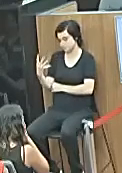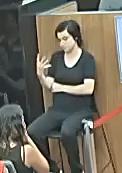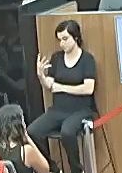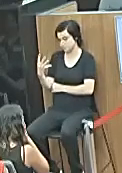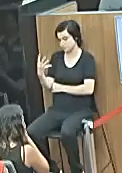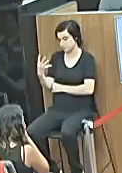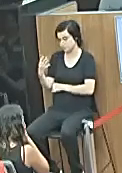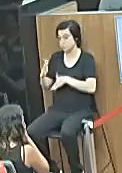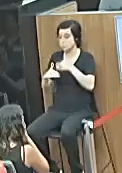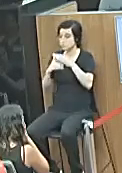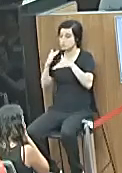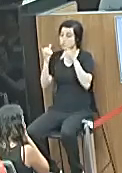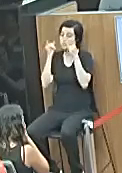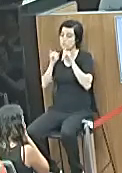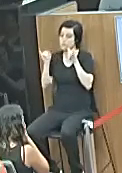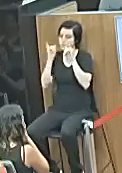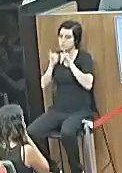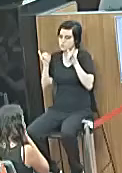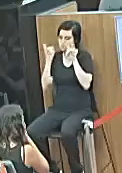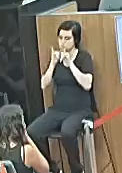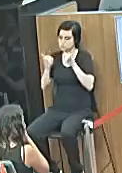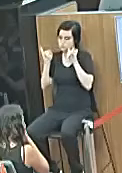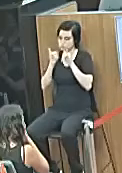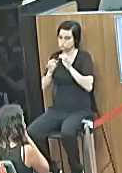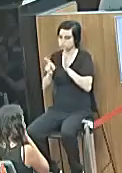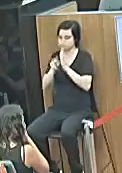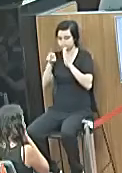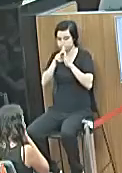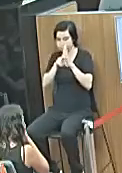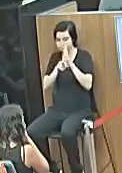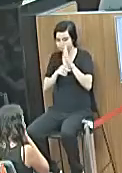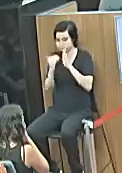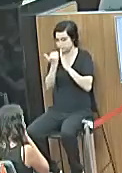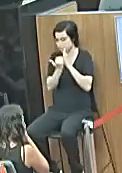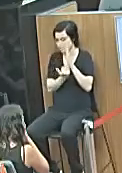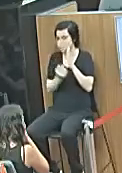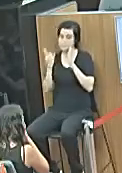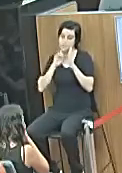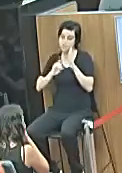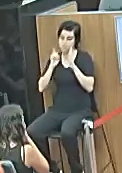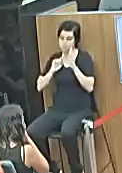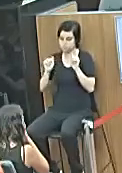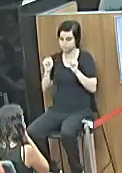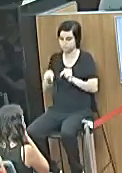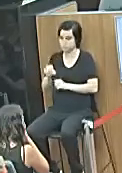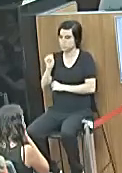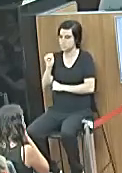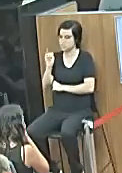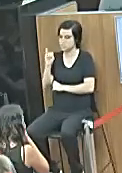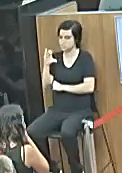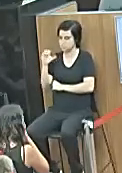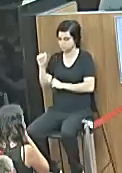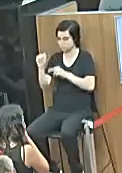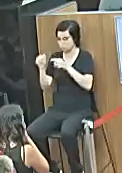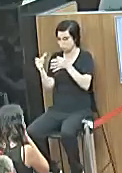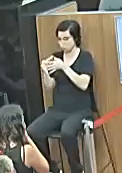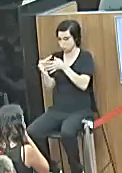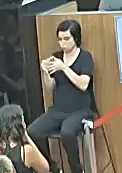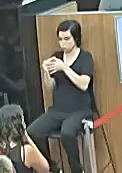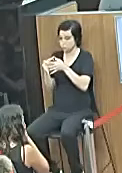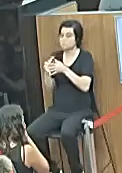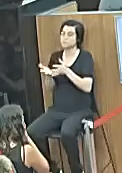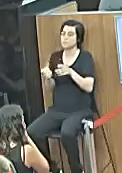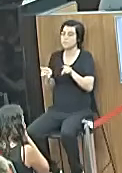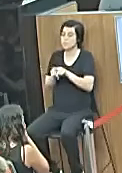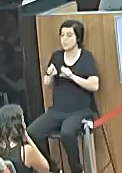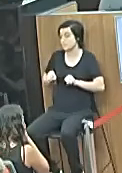do sistema de informações cadastrais do artesanato mineiro sica garantir a segurança